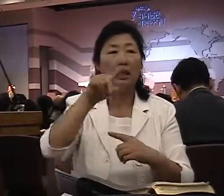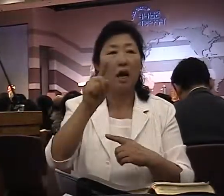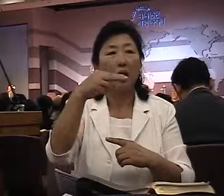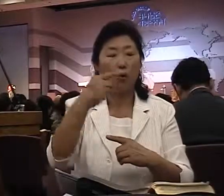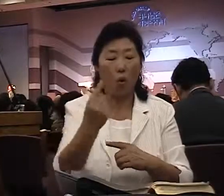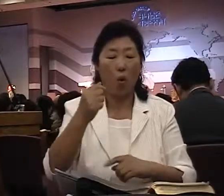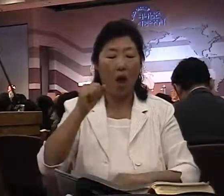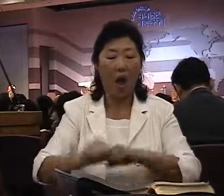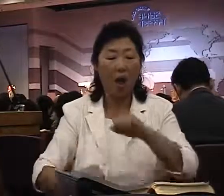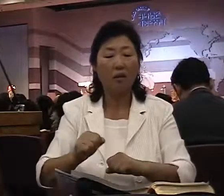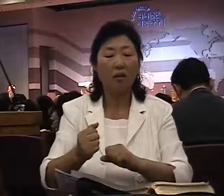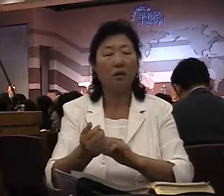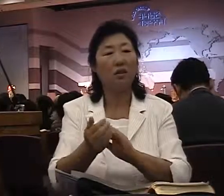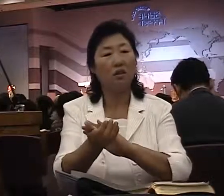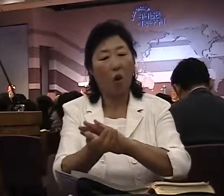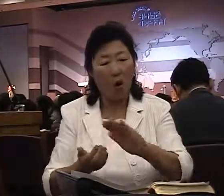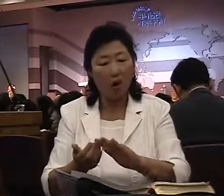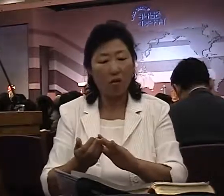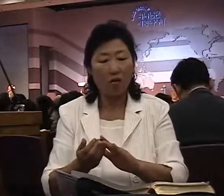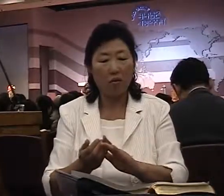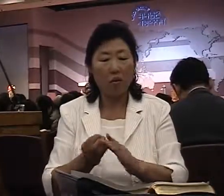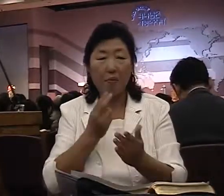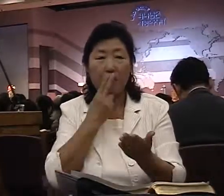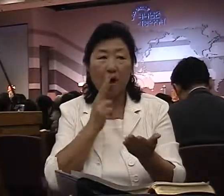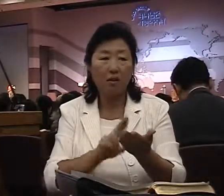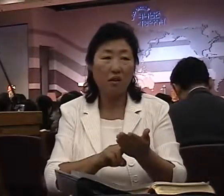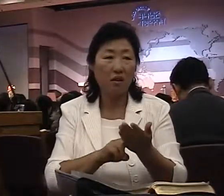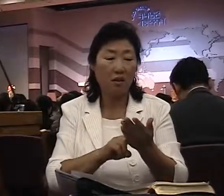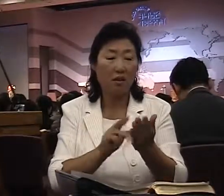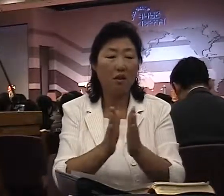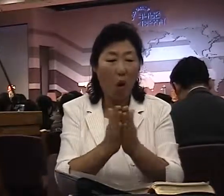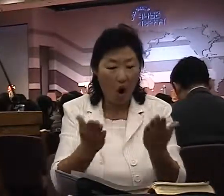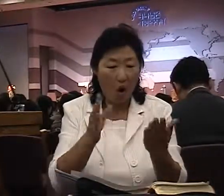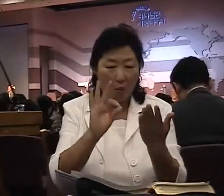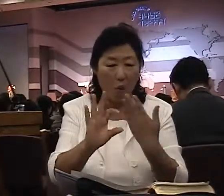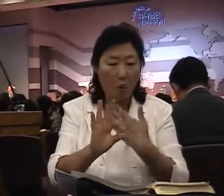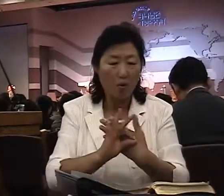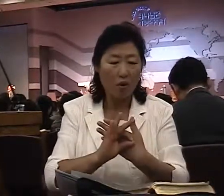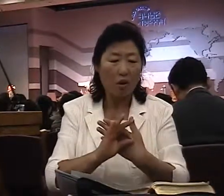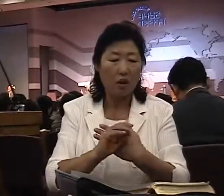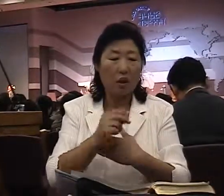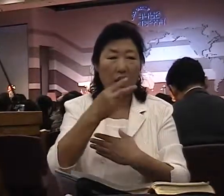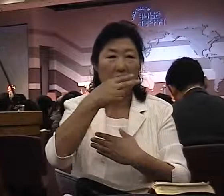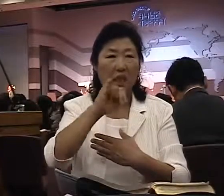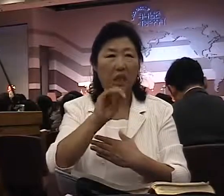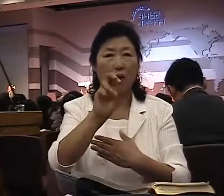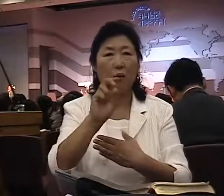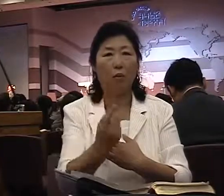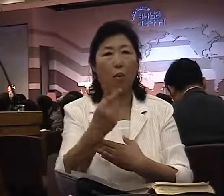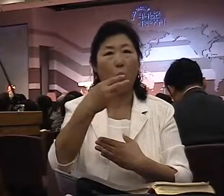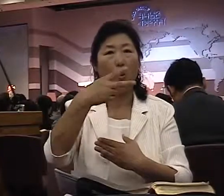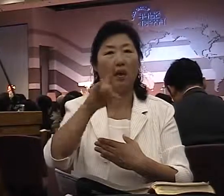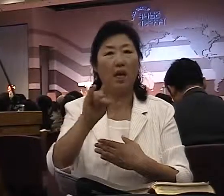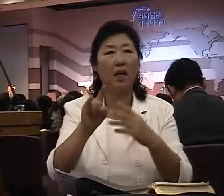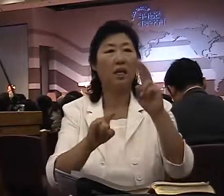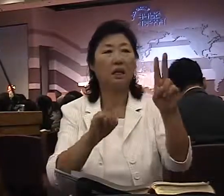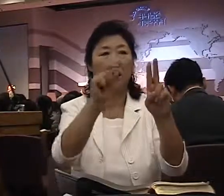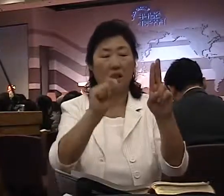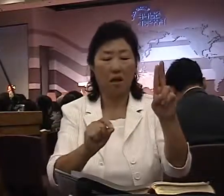서신서, 편지서에서도 우리가 분명히 보았지만, 특별히 지난주에 본 디모데후서 2장 말씀을 보니까 목회자에게 하나님이